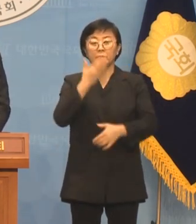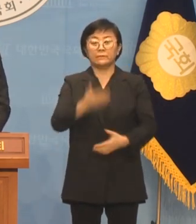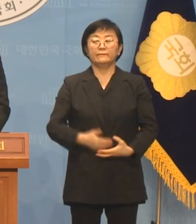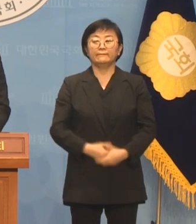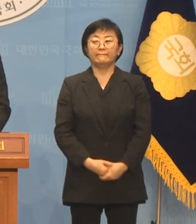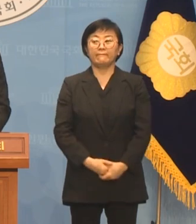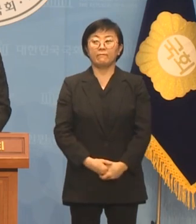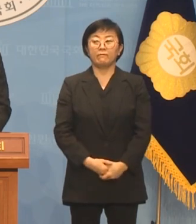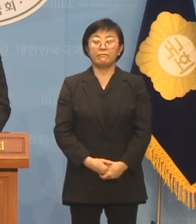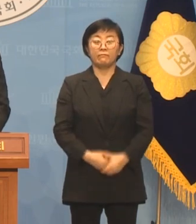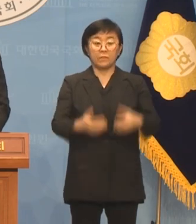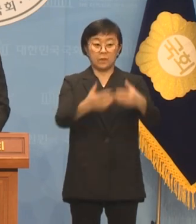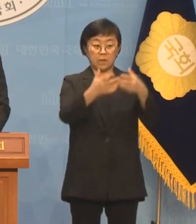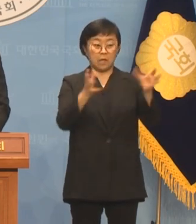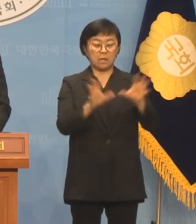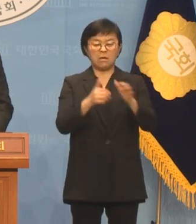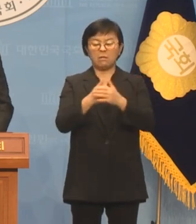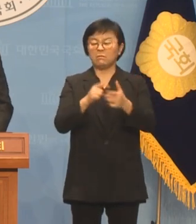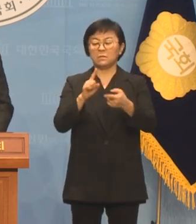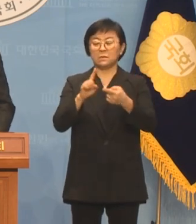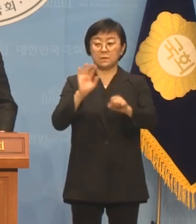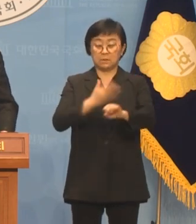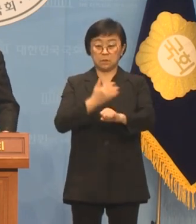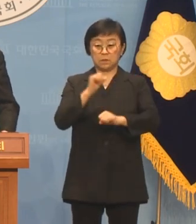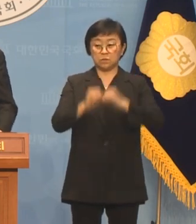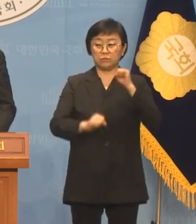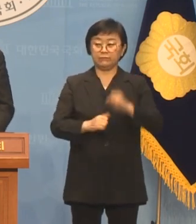없습니다. 이건 당의 횡포입니다.